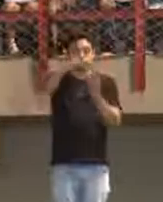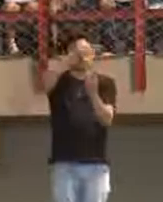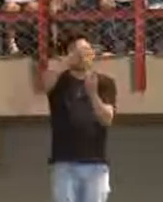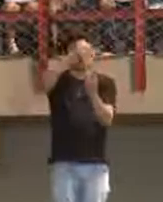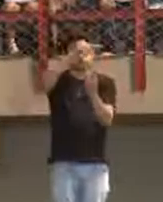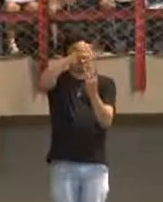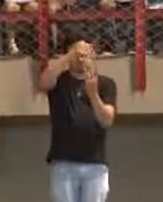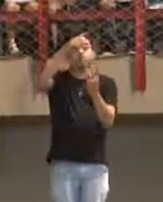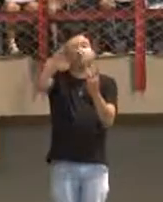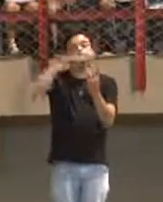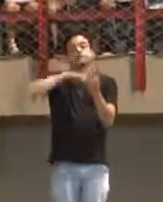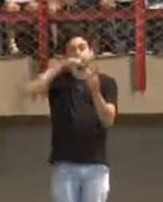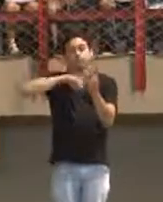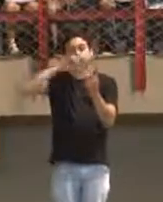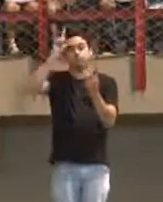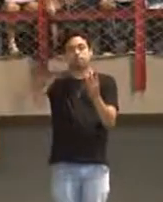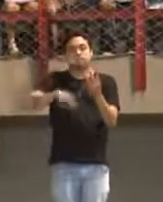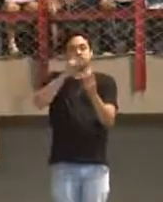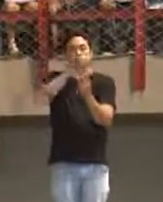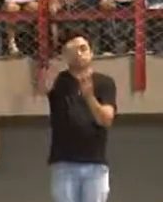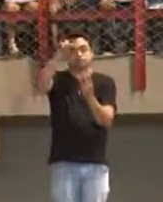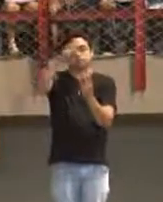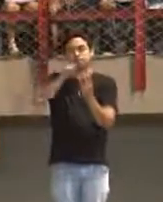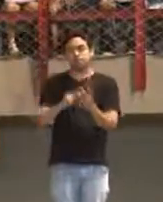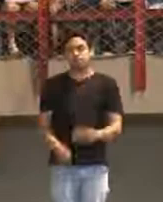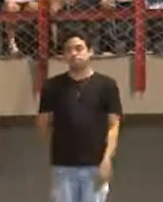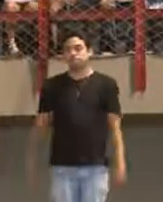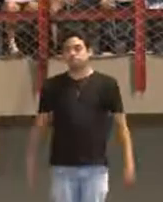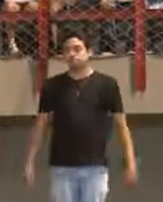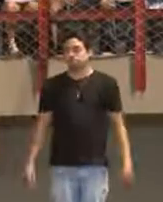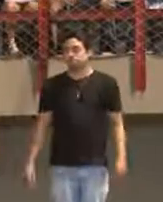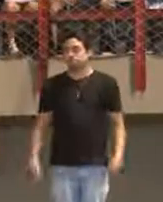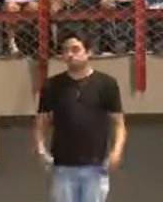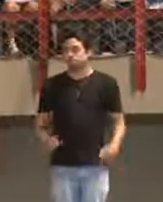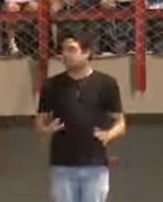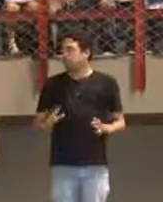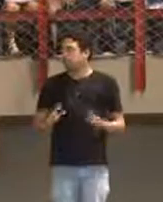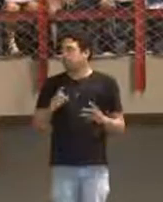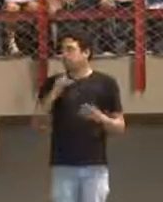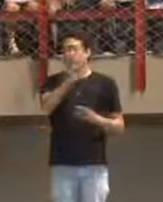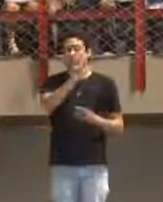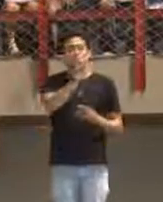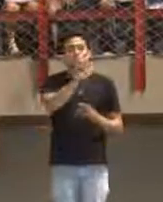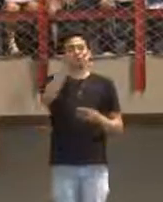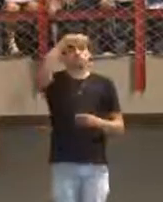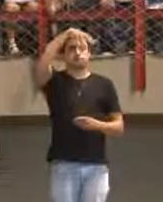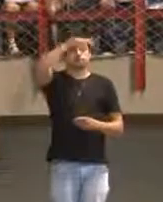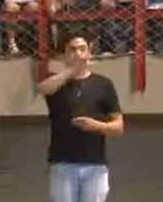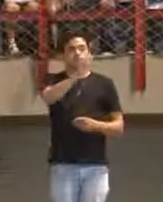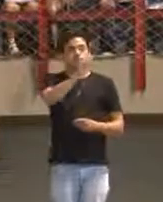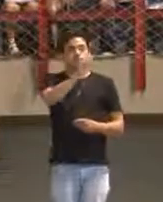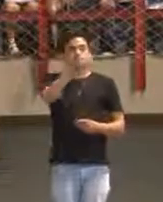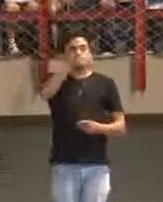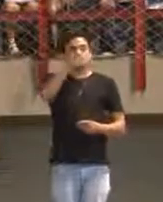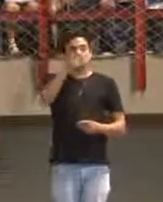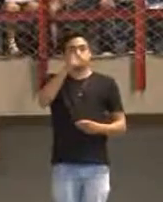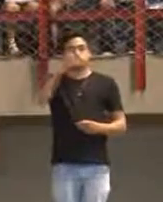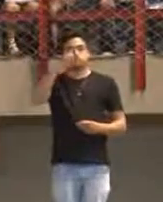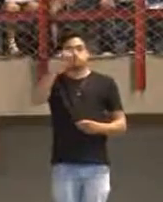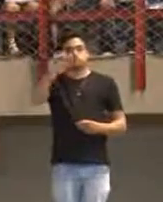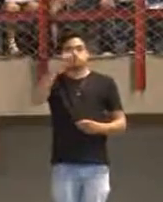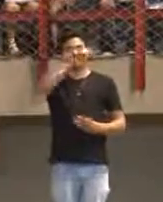palavra proparoxítona é acentuada. Lâmpada. Se baseiem por